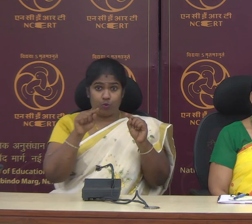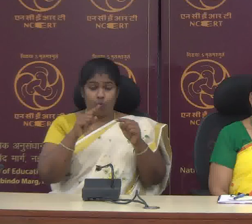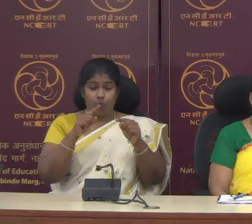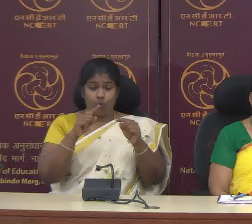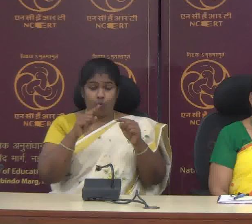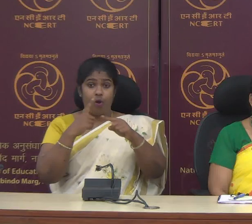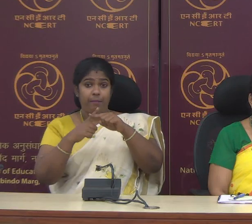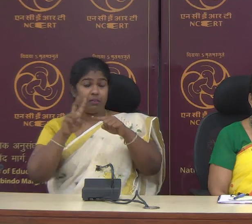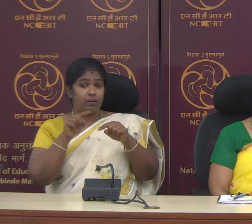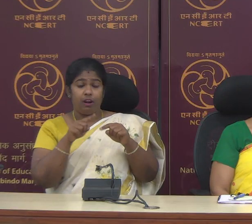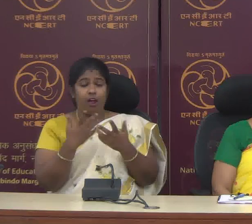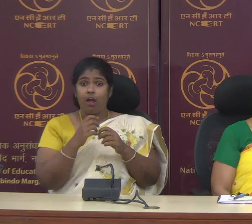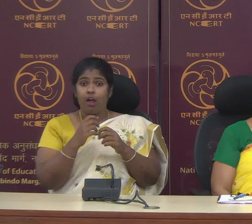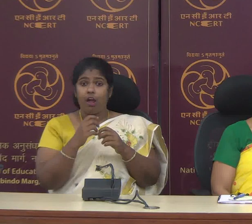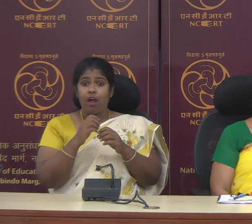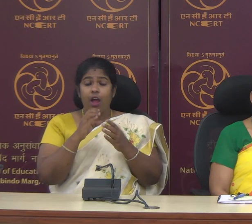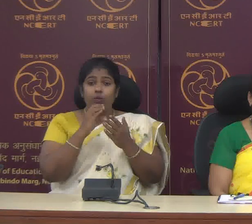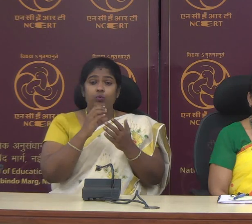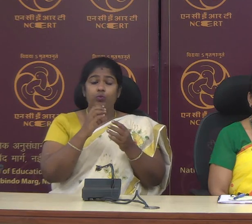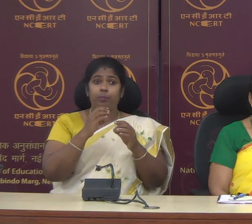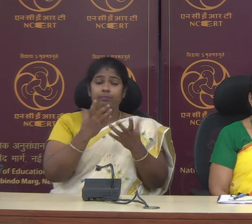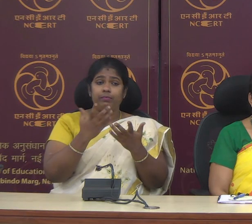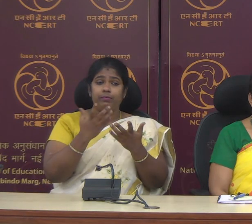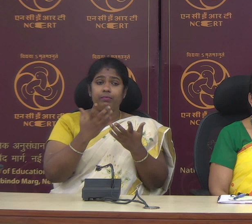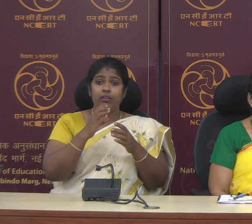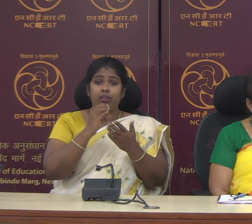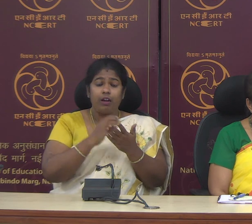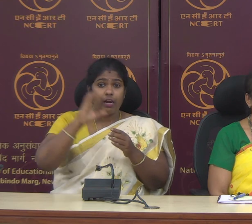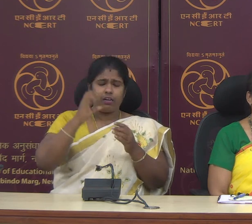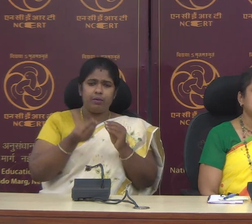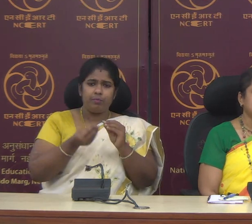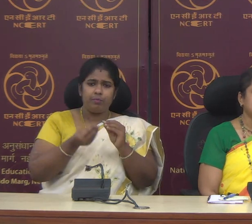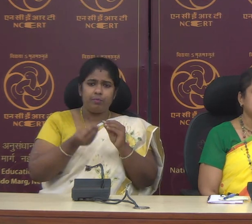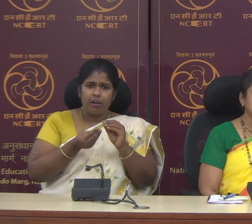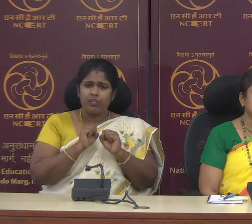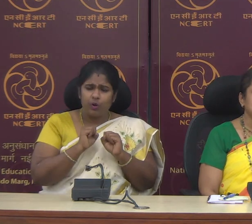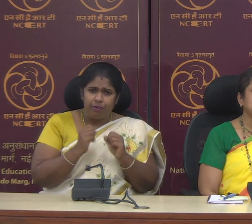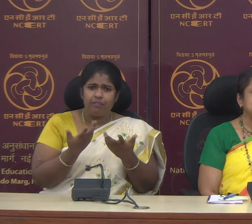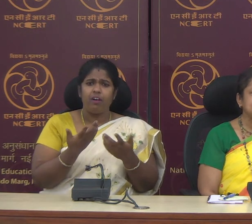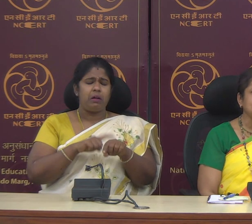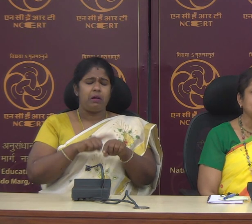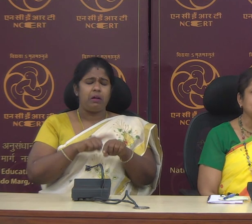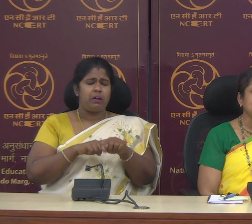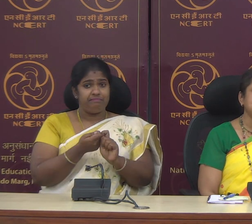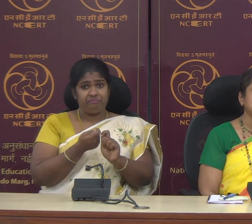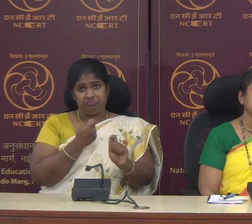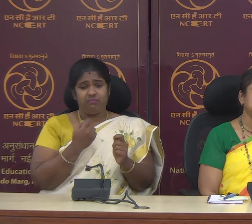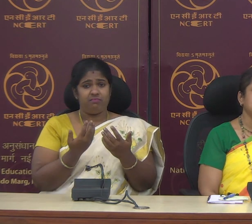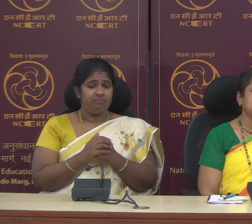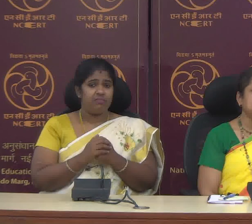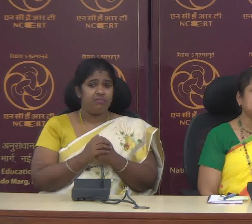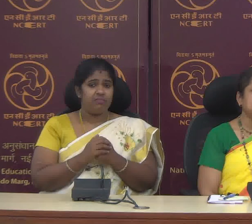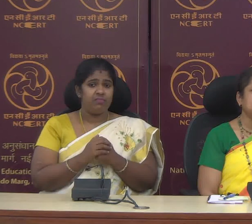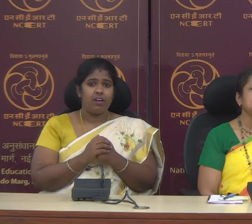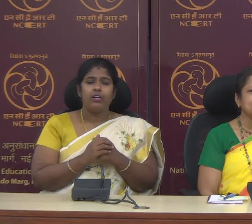है, टेंजिबल से एब्स्ट्रैक्ट हो जाता है, तो थोड़ा सा टाइम ज्यादा लगेगा, लेकिन सेकेंड फेज में हम